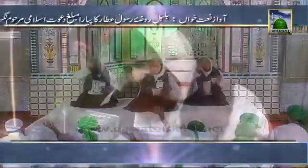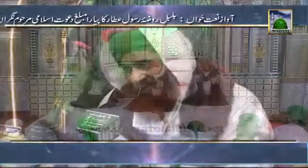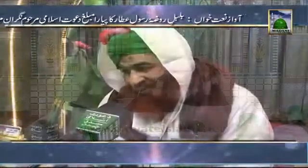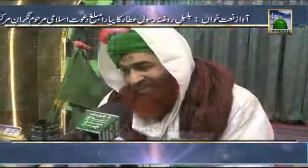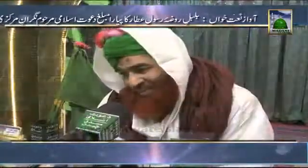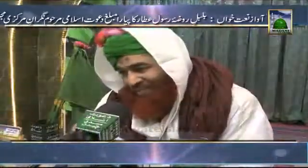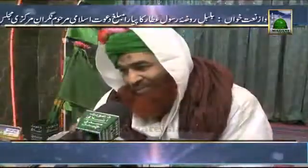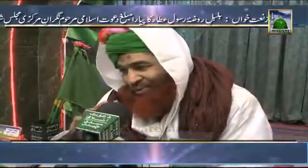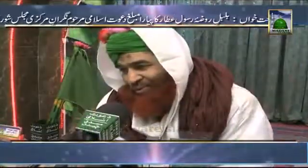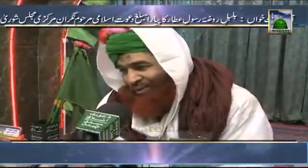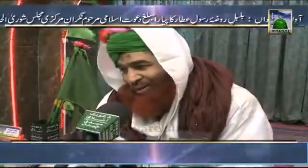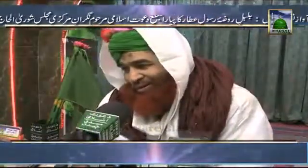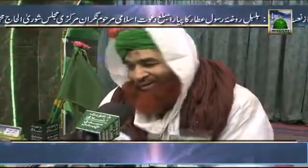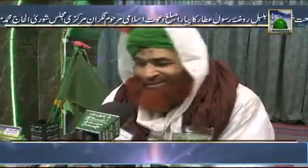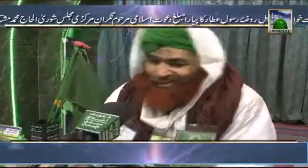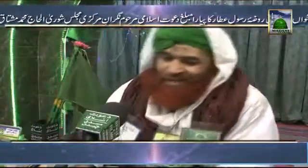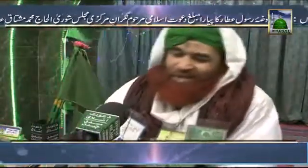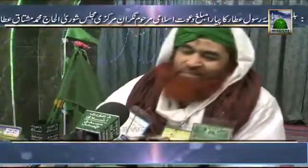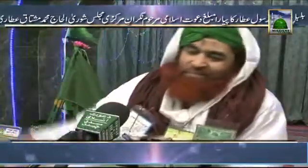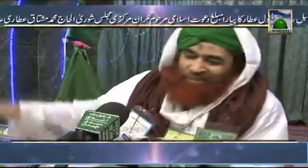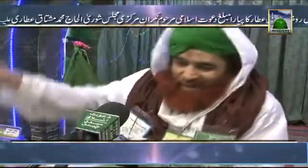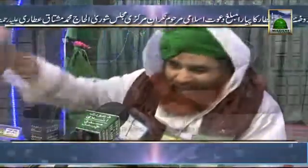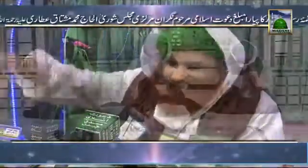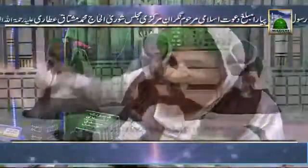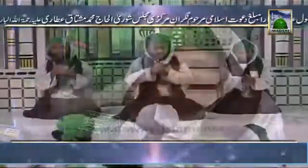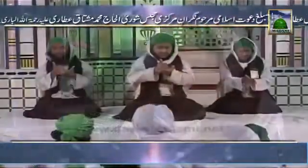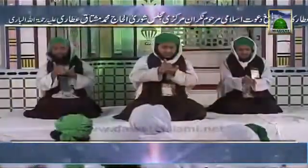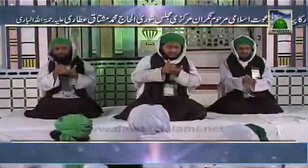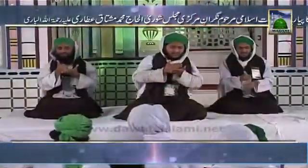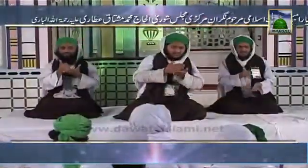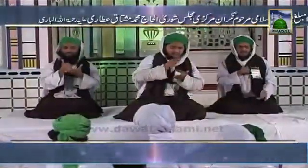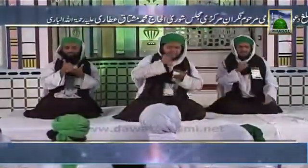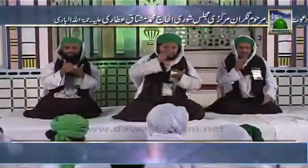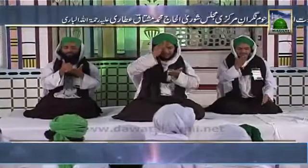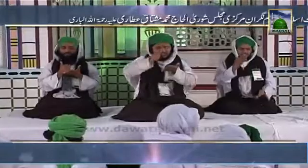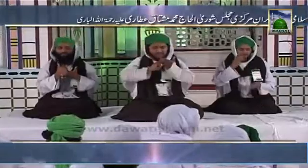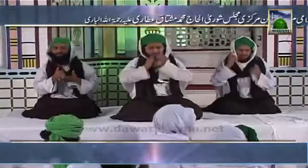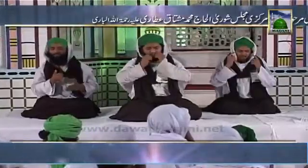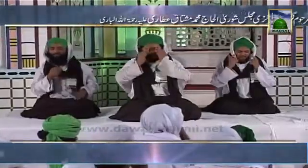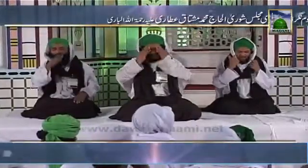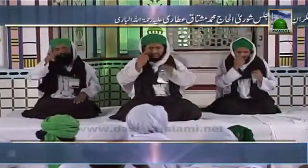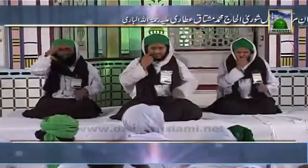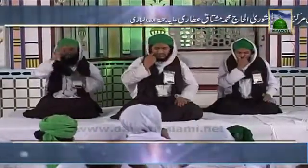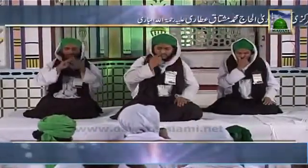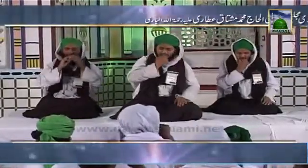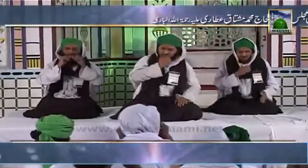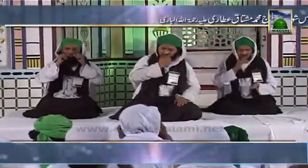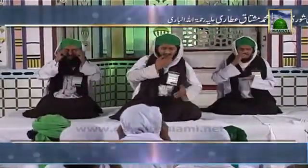عطار بڑا اعزاز ملا آپ نے تو چشمان سر